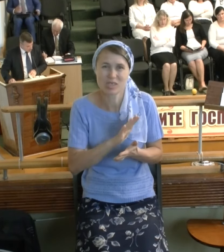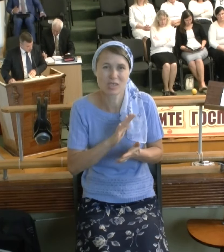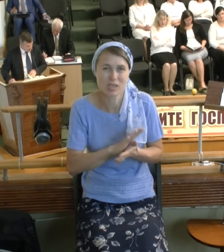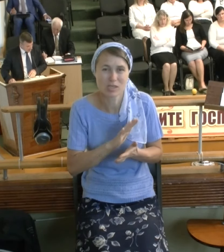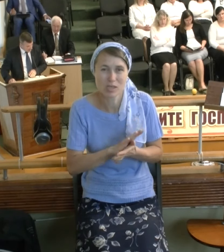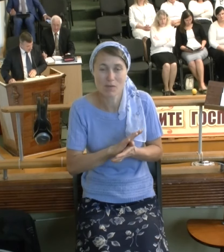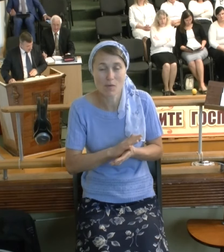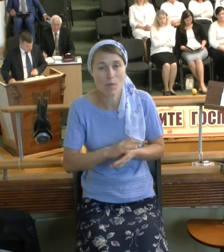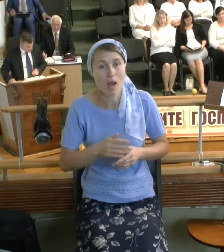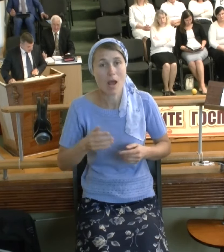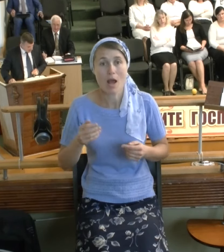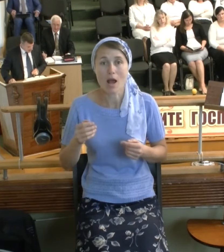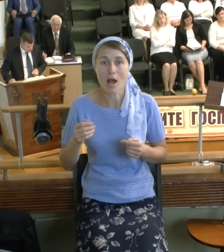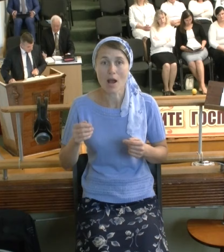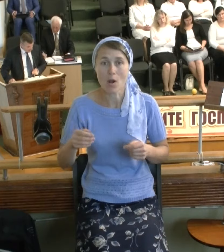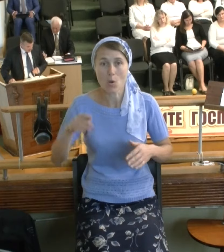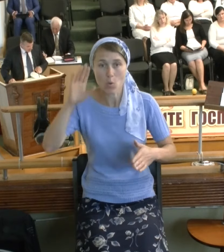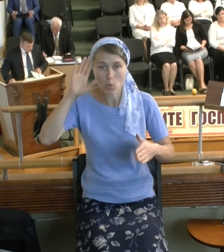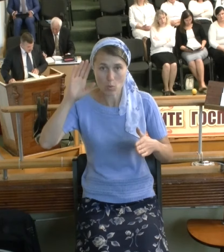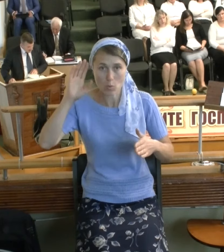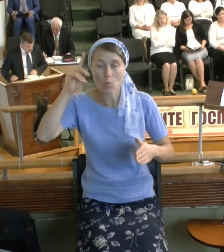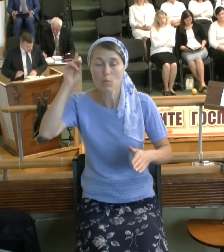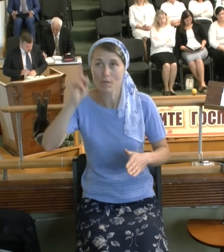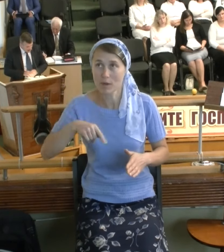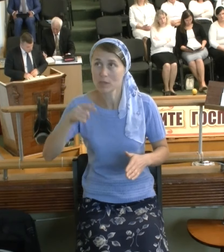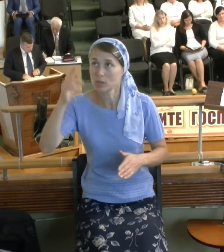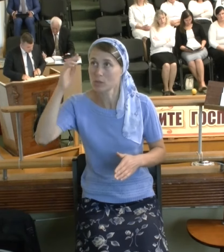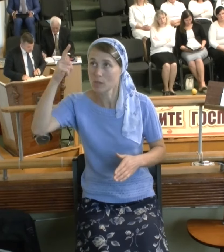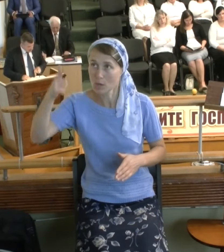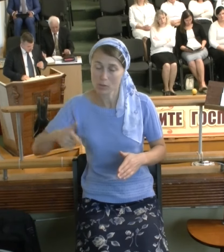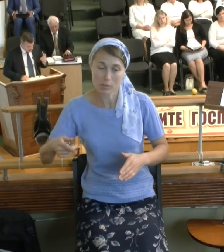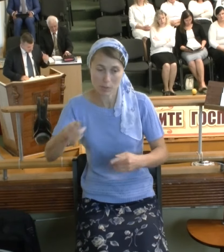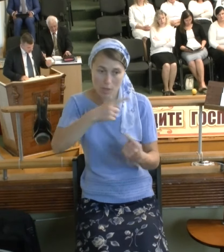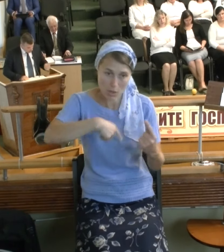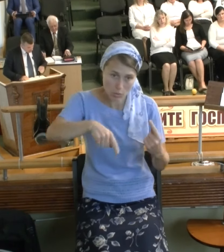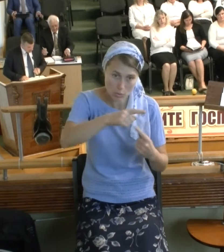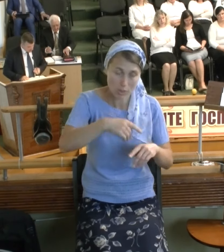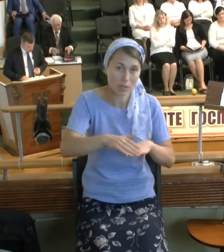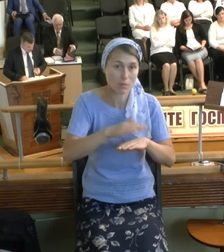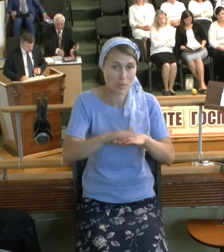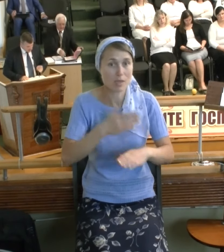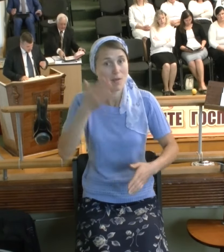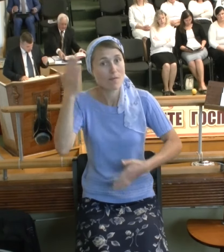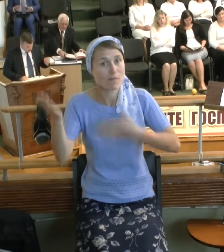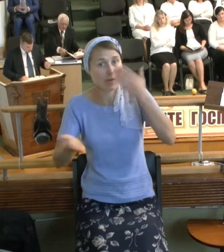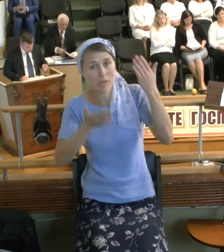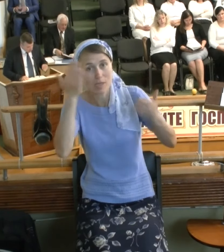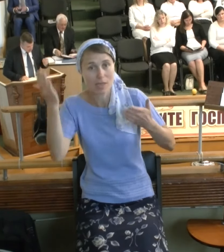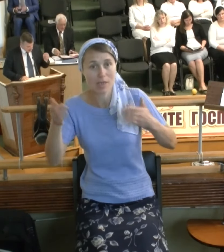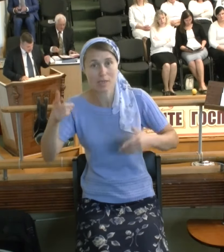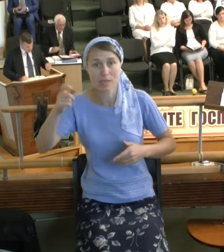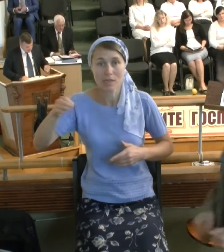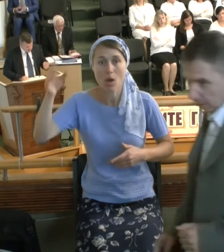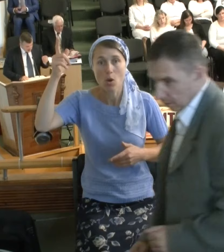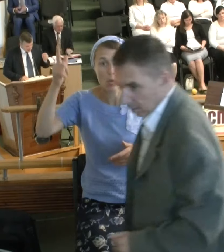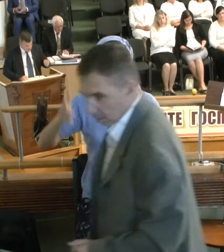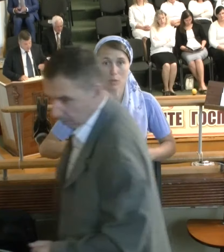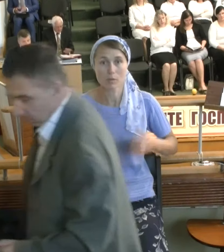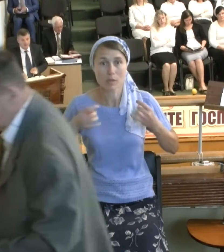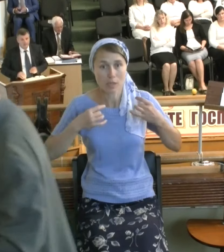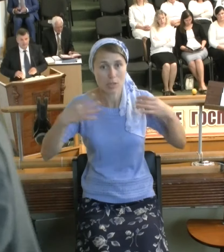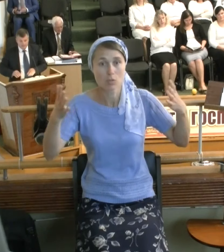а уповающего на Господа окружает милость. Веселитесь о Господе и радуйтесь, праведные, торжествуйте